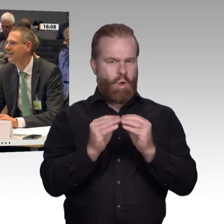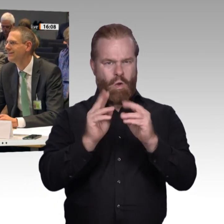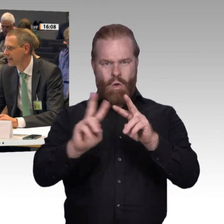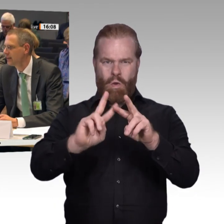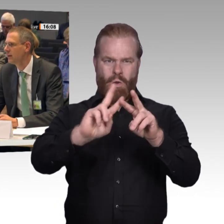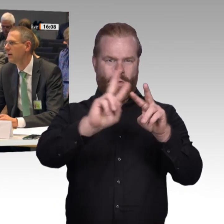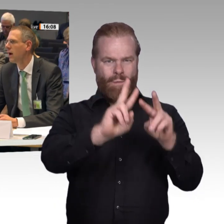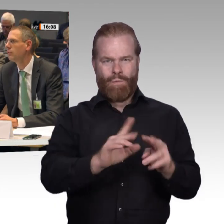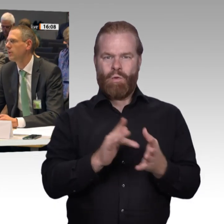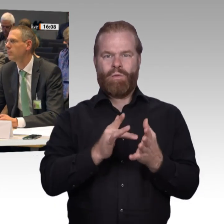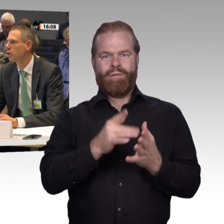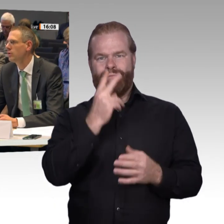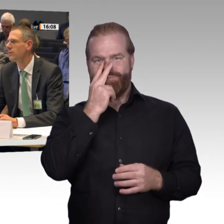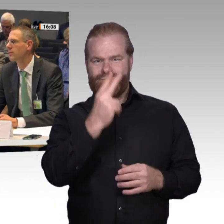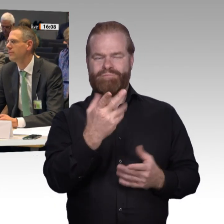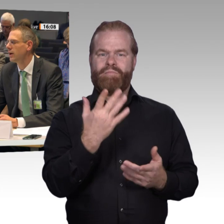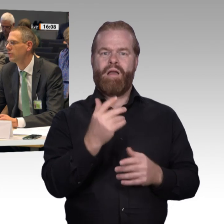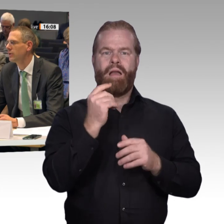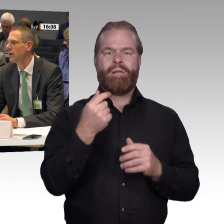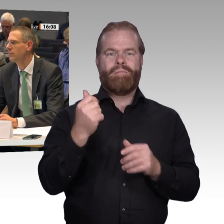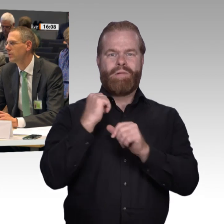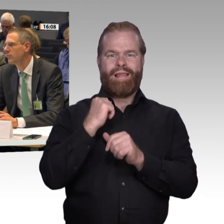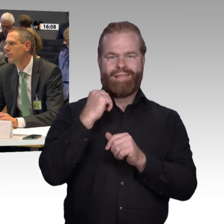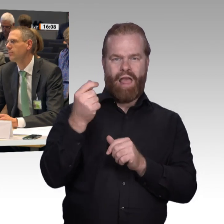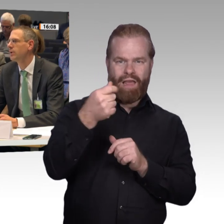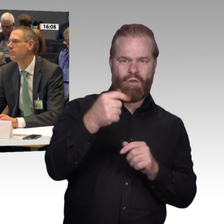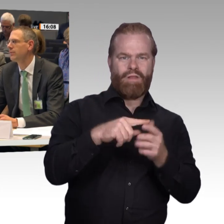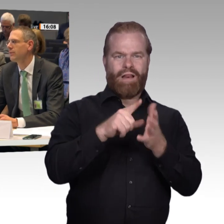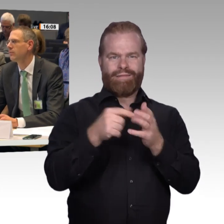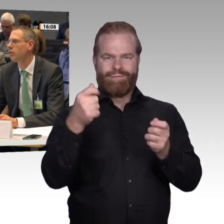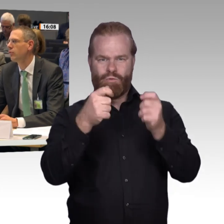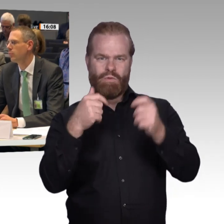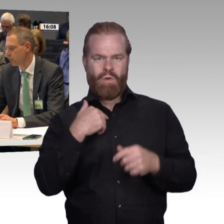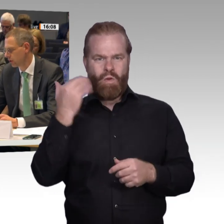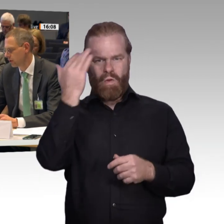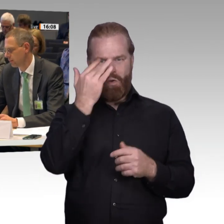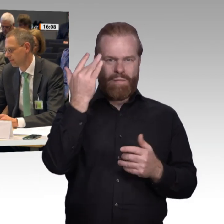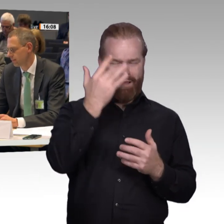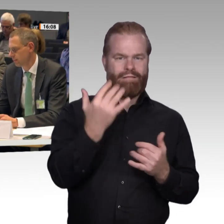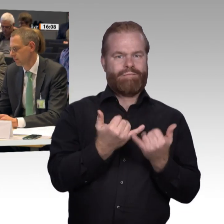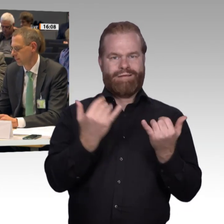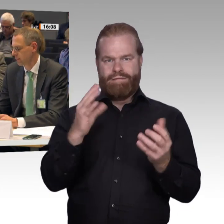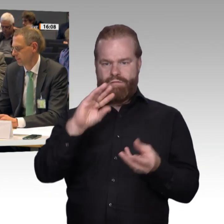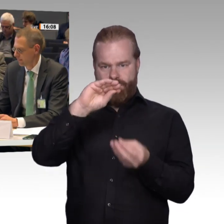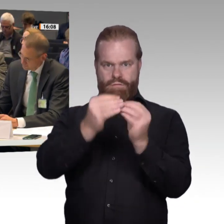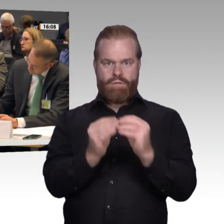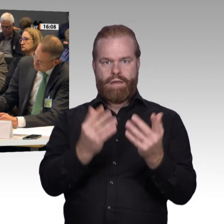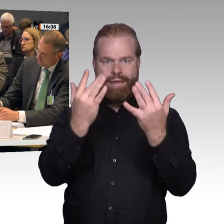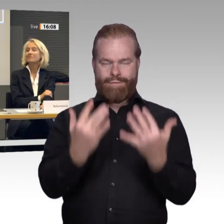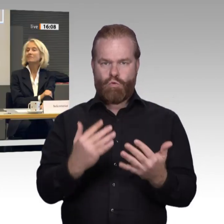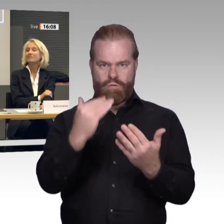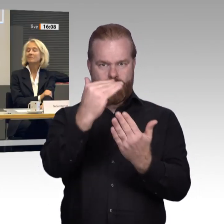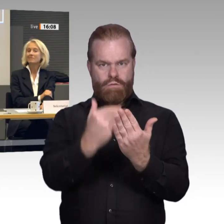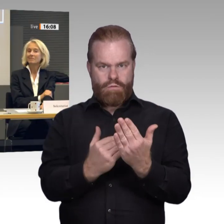gibt es keinen Dritten, auf dessen Rücken das Ganze ausgetragen wird, so wie wir es bei diesem Gesetzentwurf befürchten. Danke, Herr Keller.